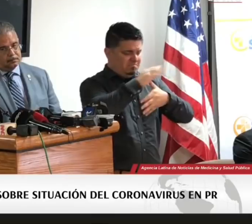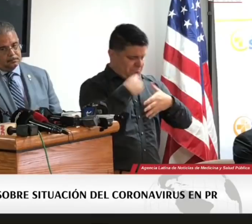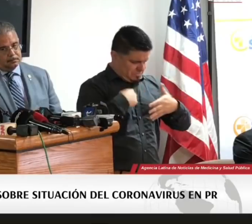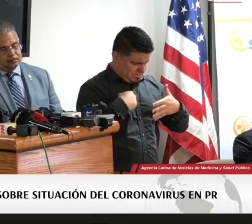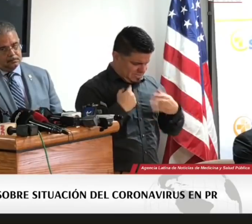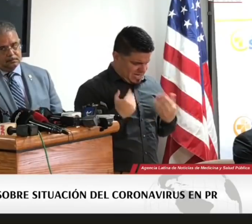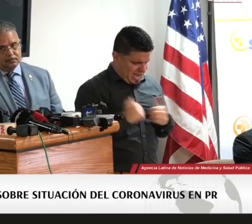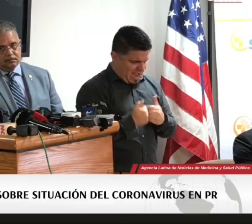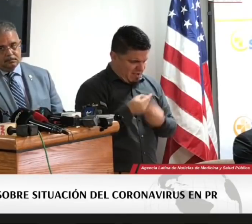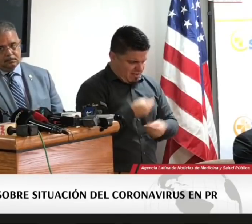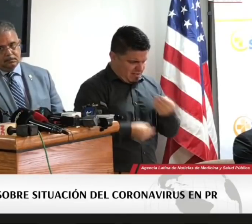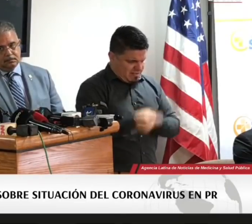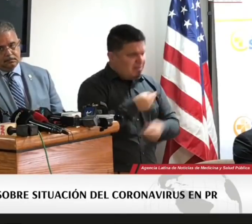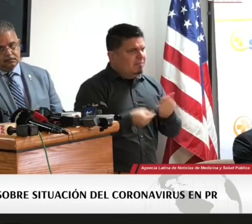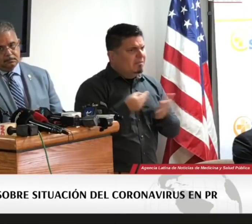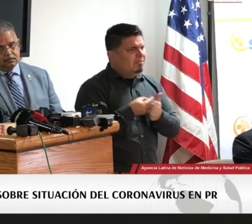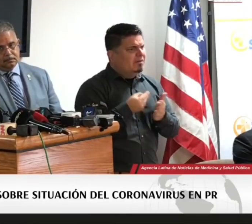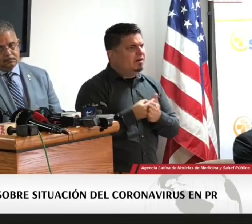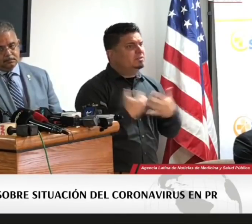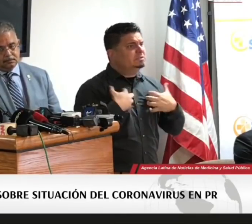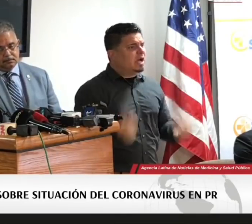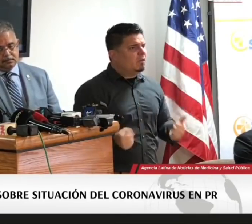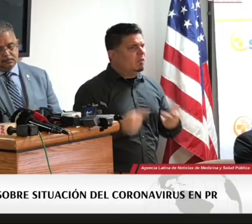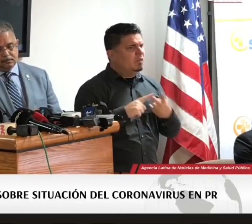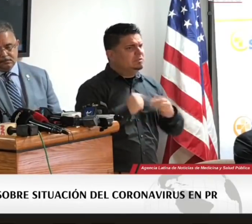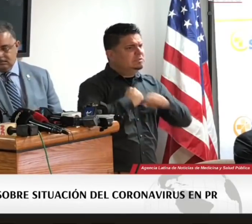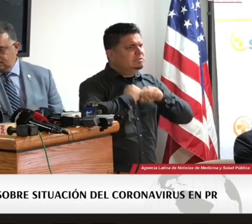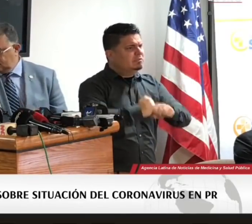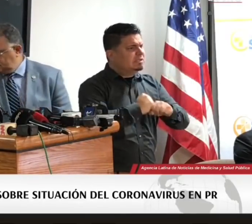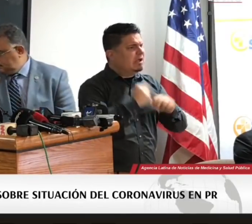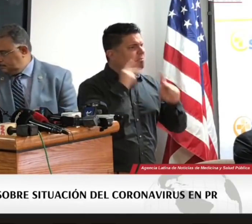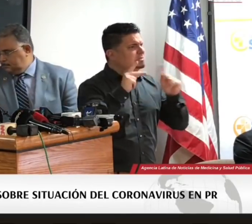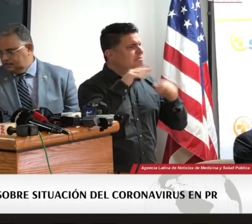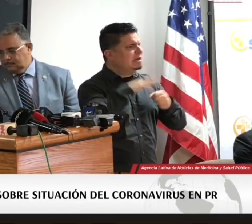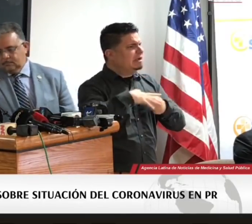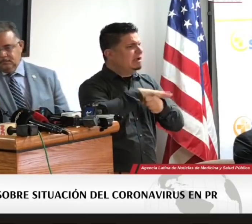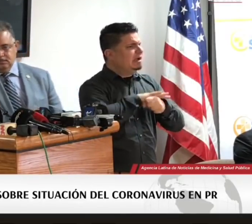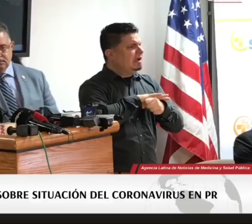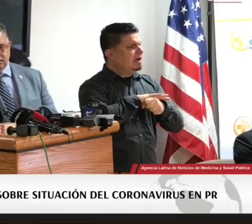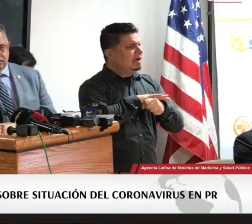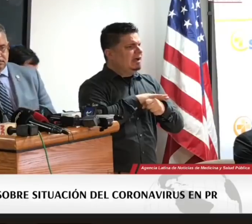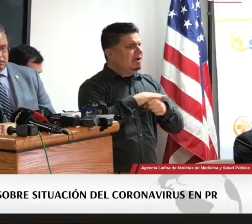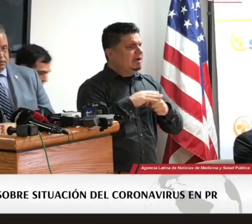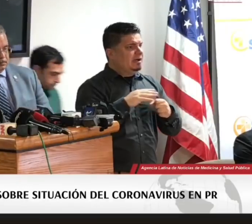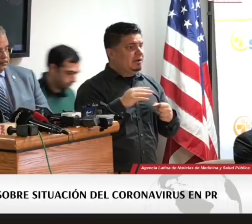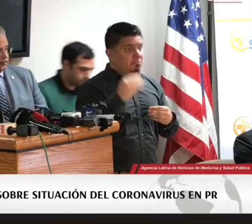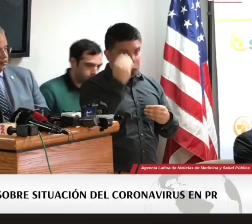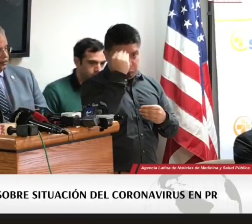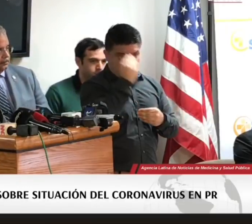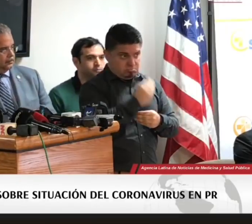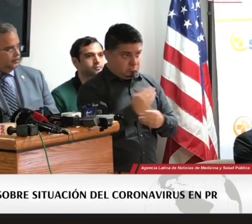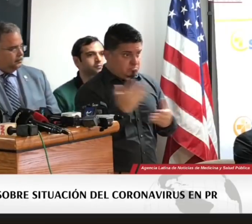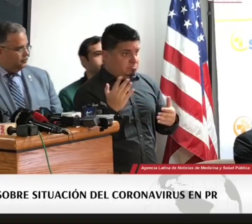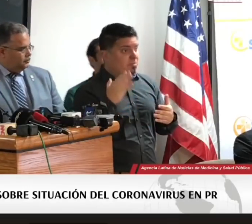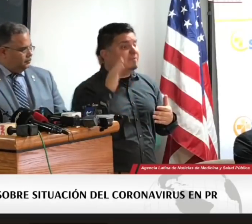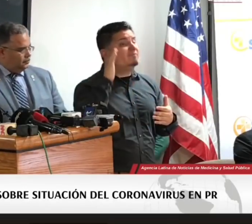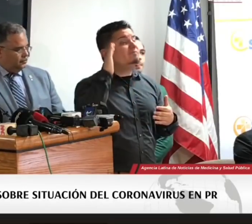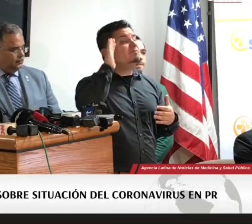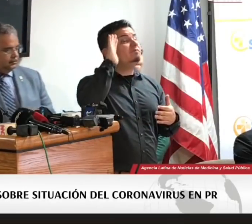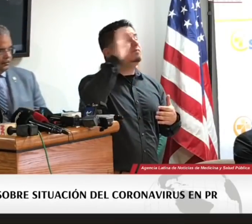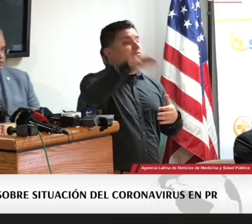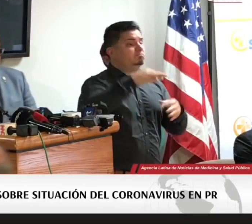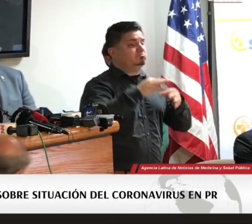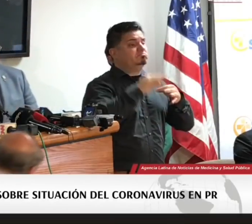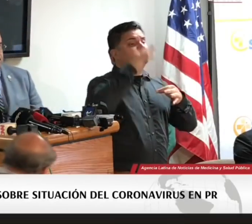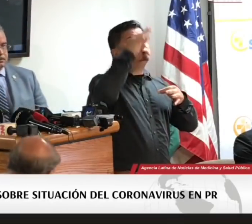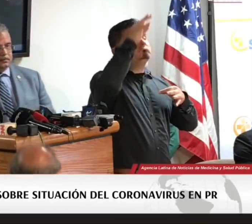salud y la seguridad de nuestros ciudadanos. Así que lo que estamos diciendo es que se pospongan por lo menos hasta después del 31